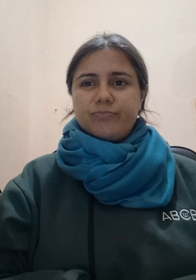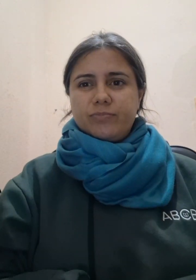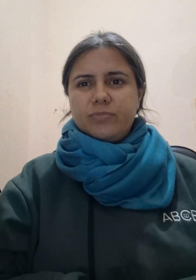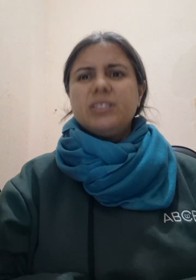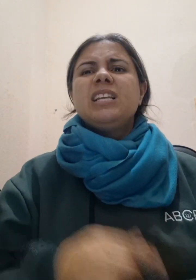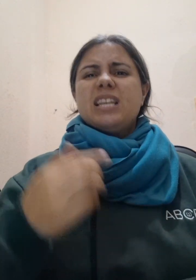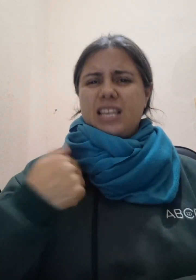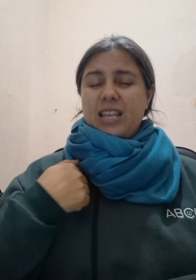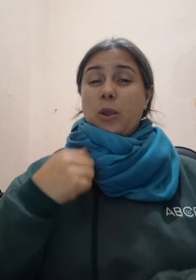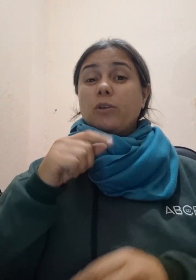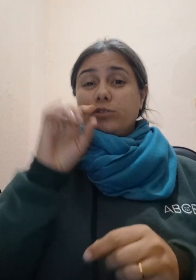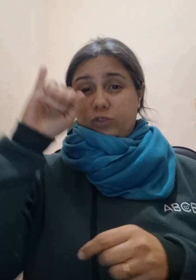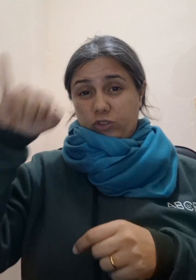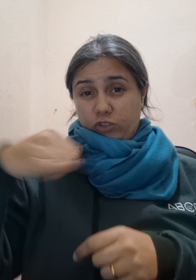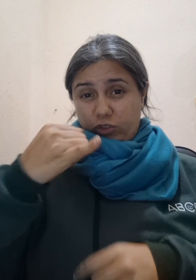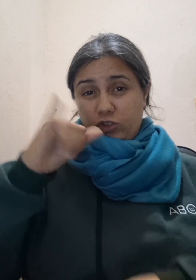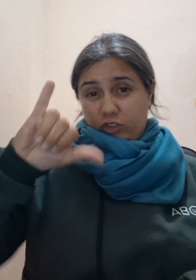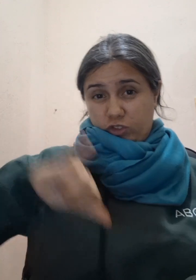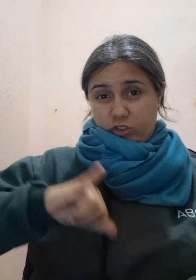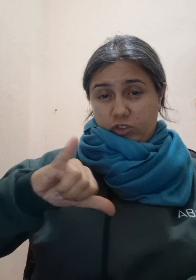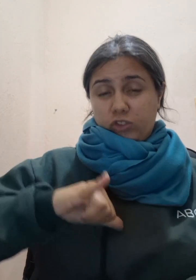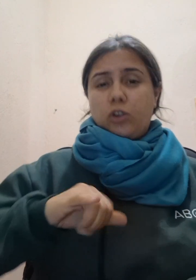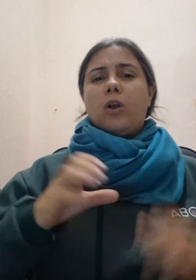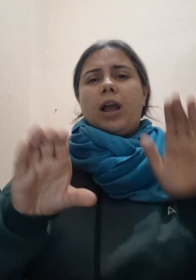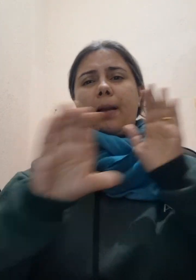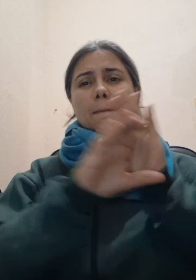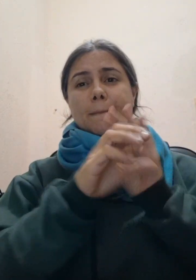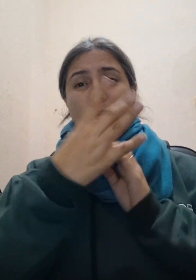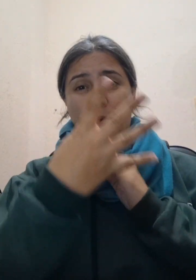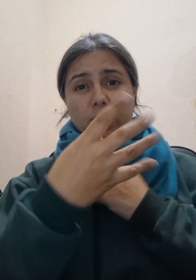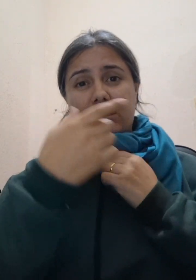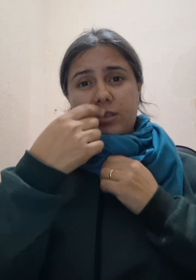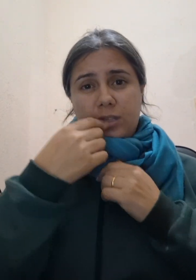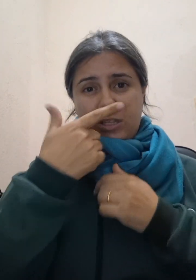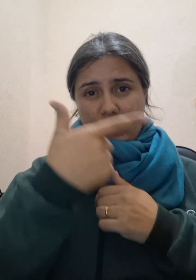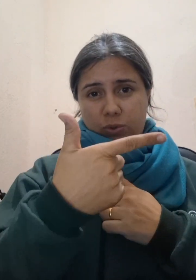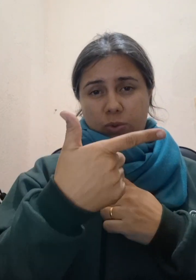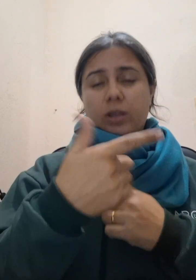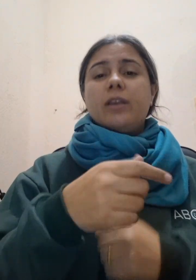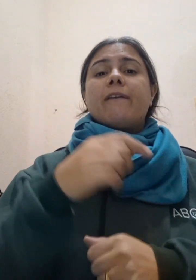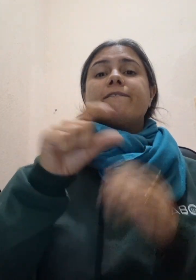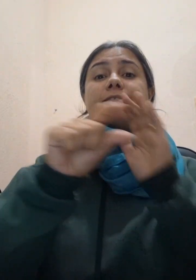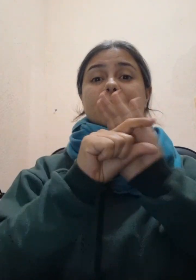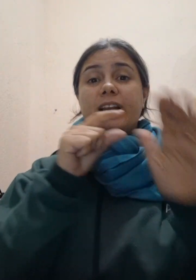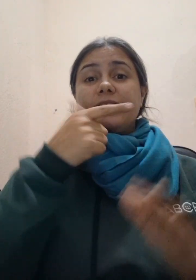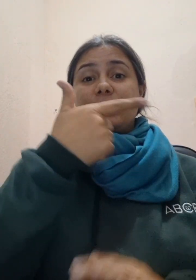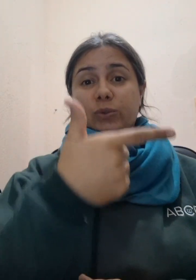Depois, ele se humilha e aceita a soberania de Deus.